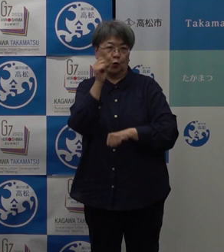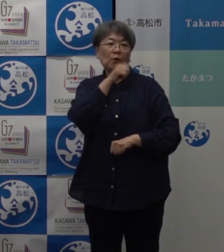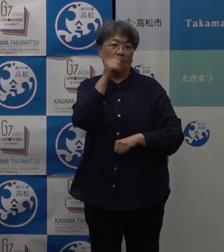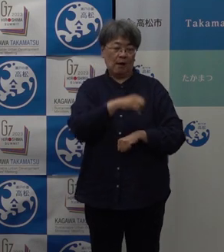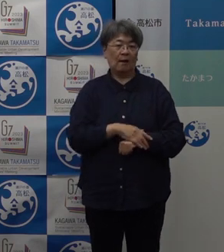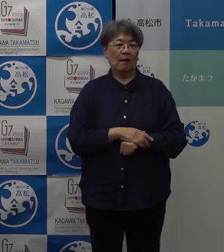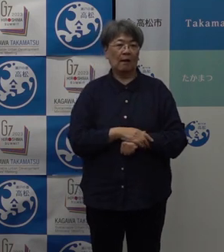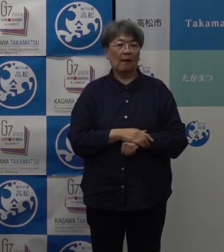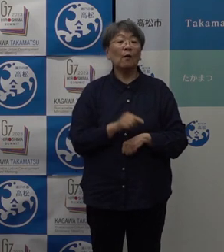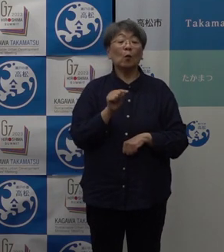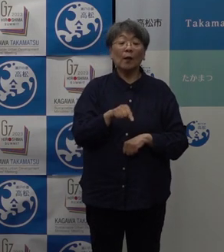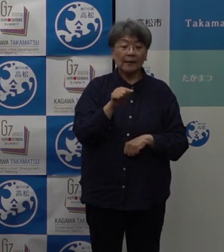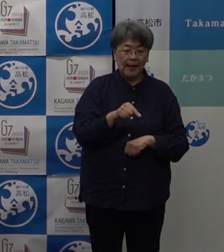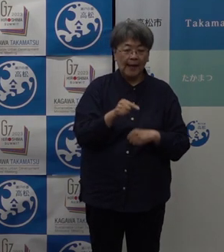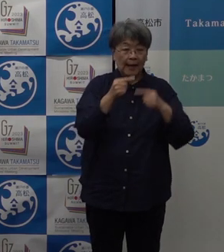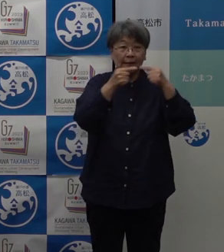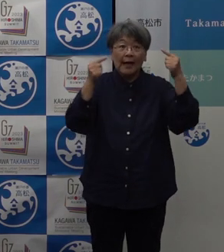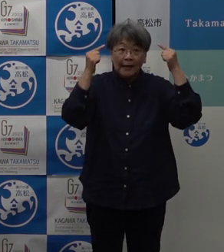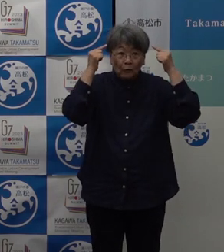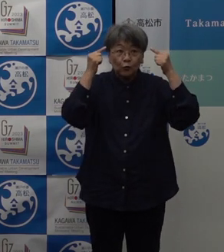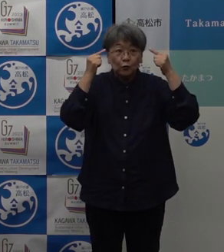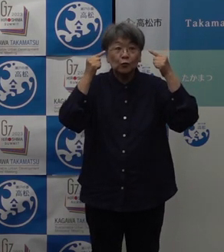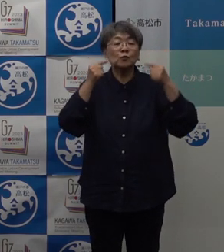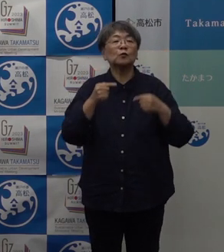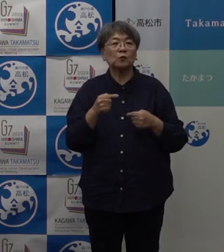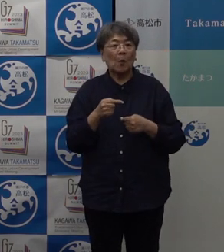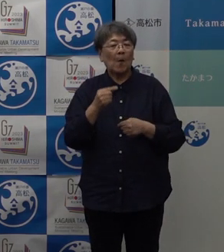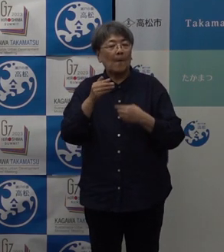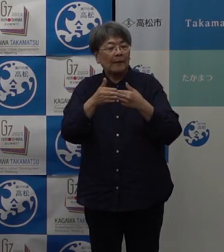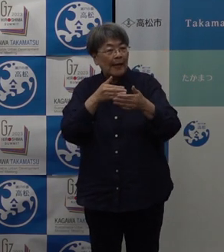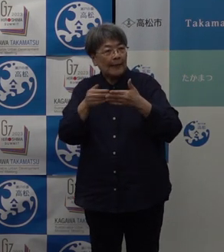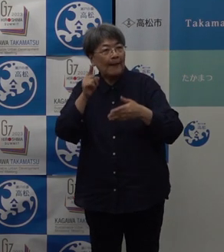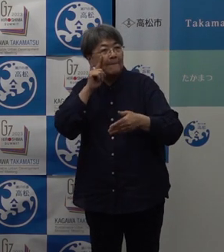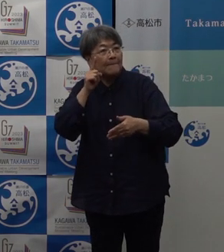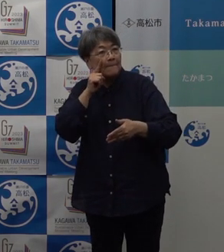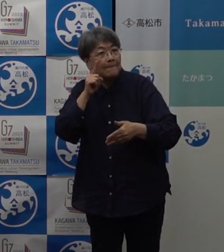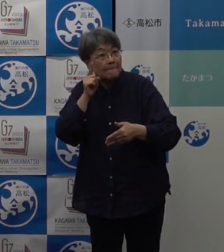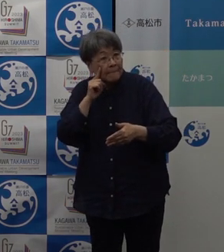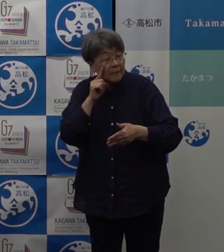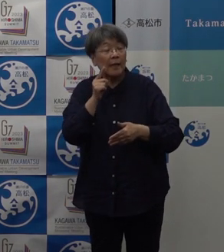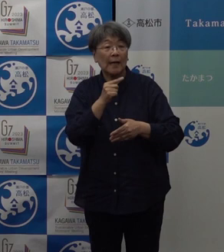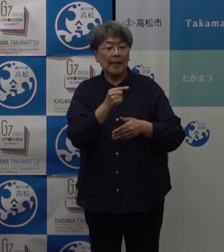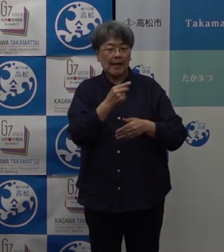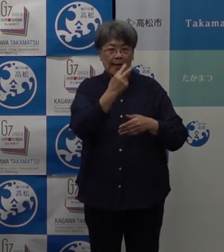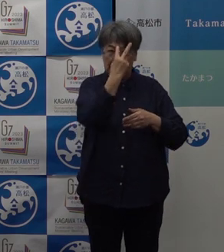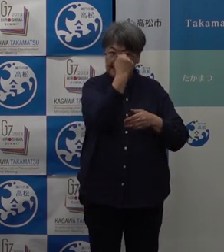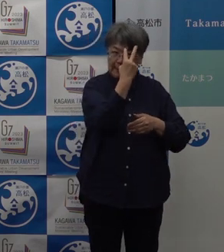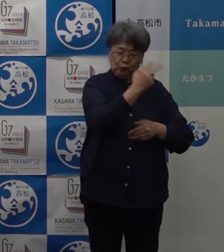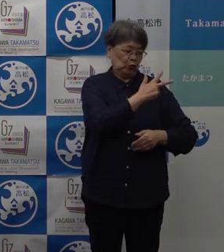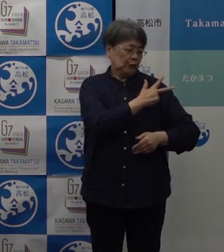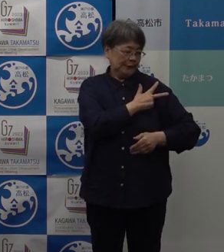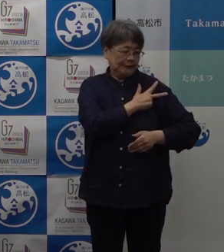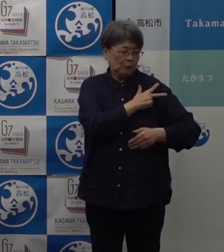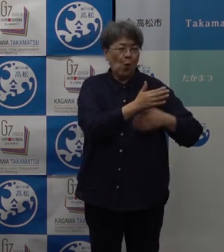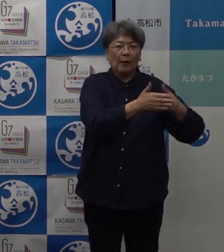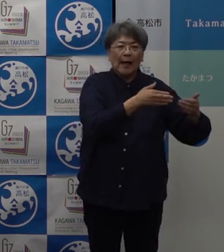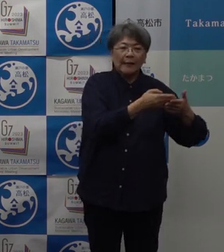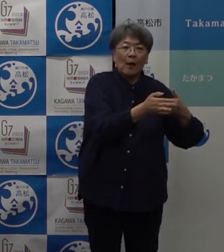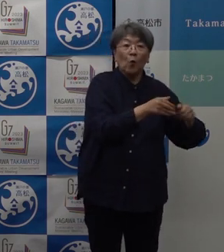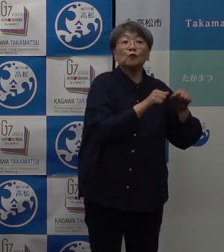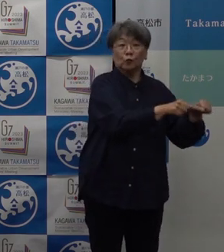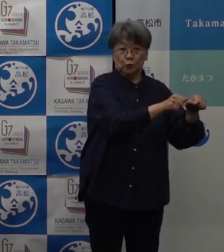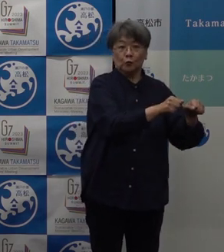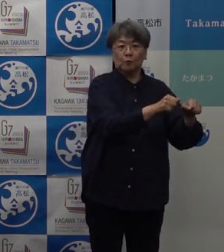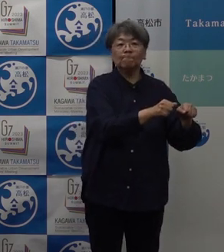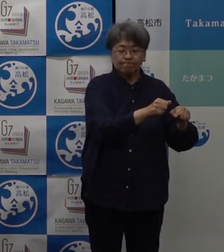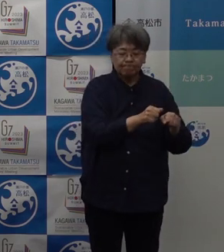この事業によりまして、インターンシップ生に芸術士の活動や魅力を知ってもらい、今後本市で芸術士として活動